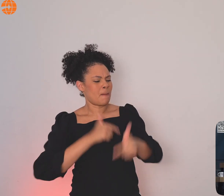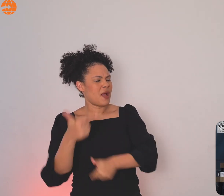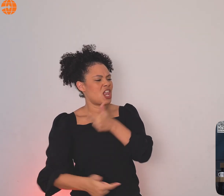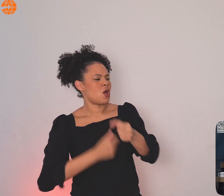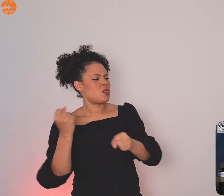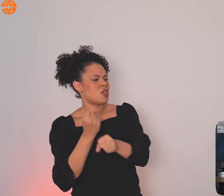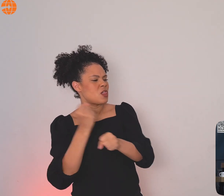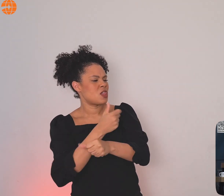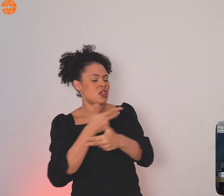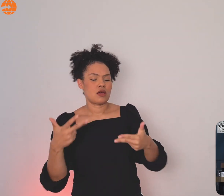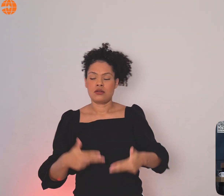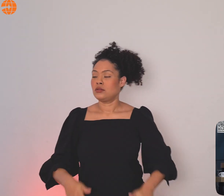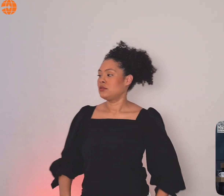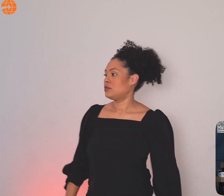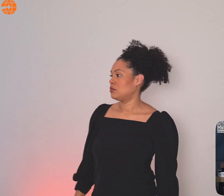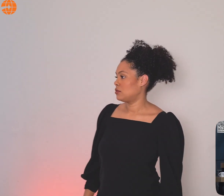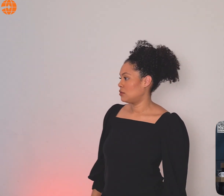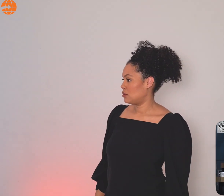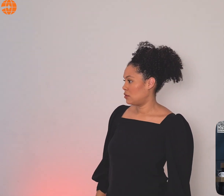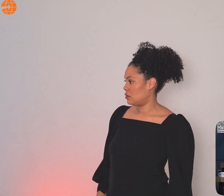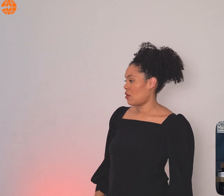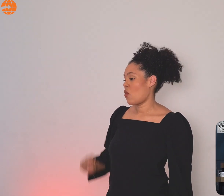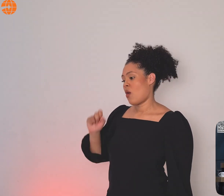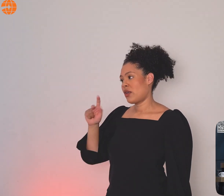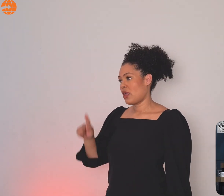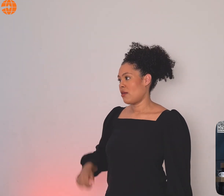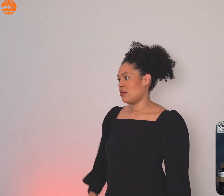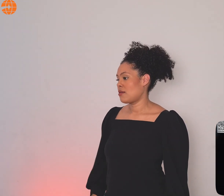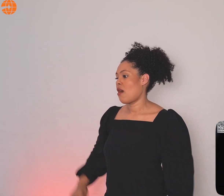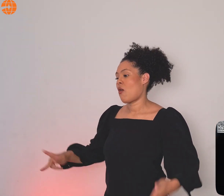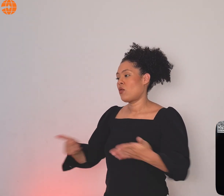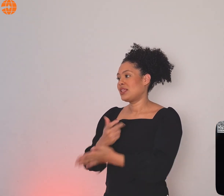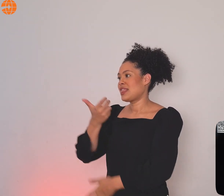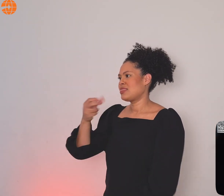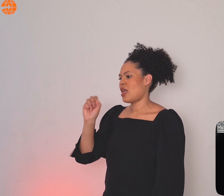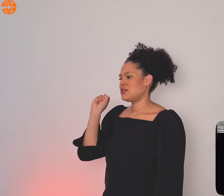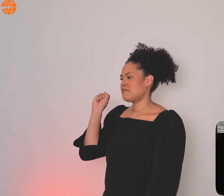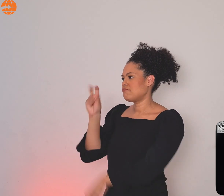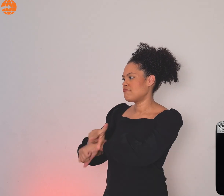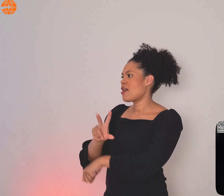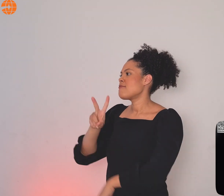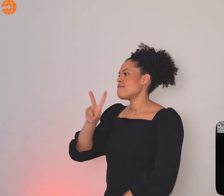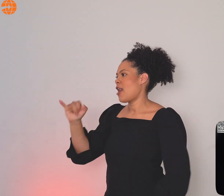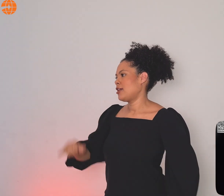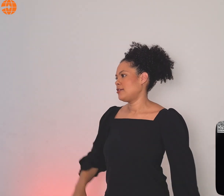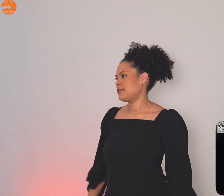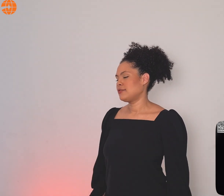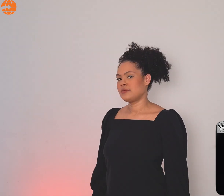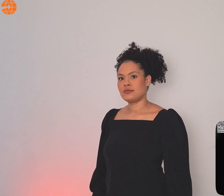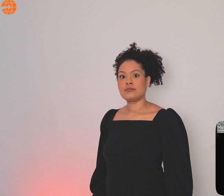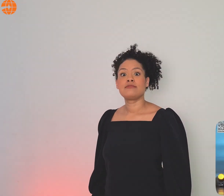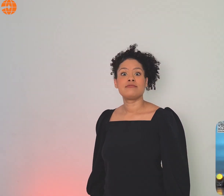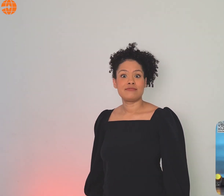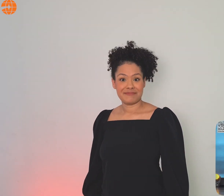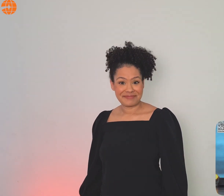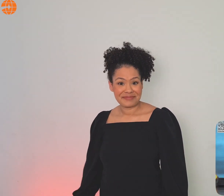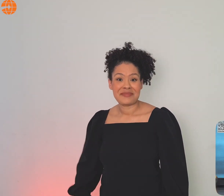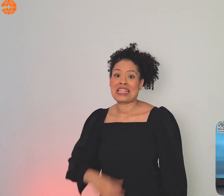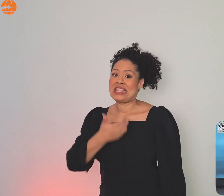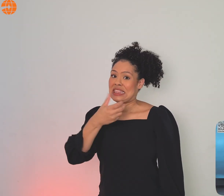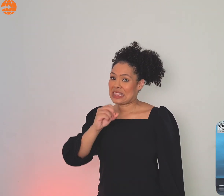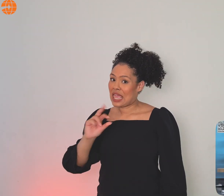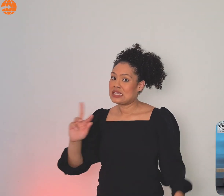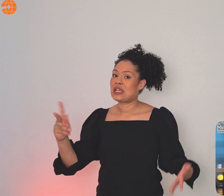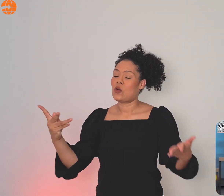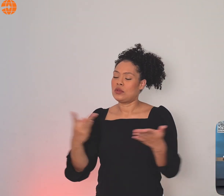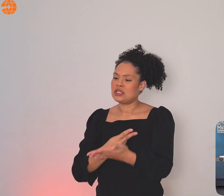falou: você não vai liberar? Então virão 10 pragas. E as pragas foram vindo, e